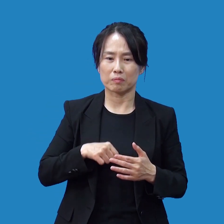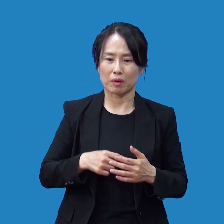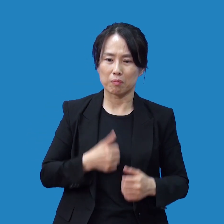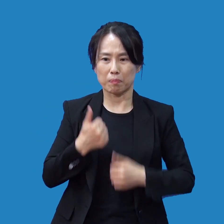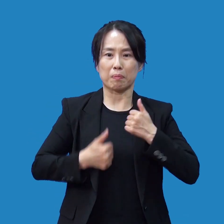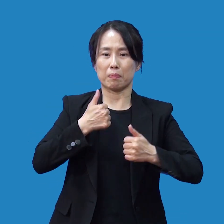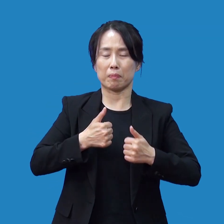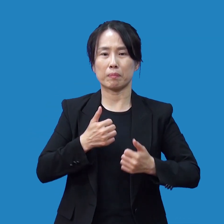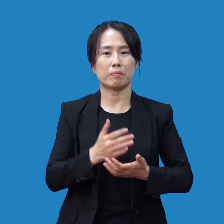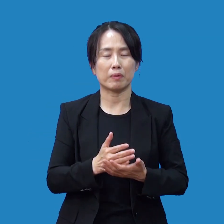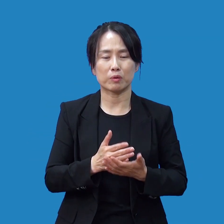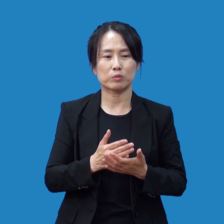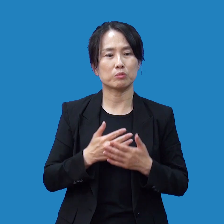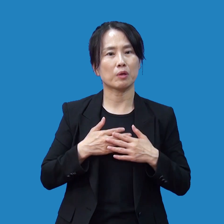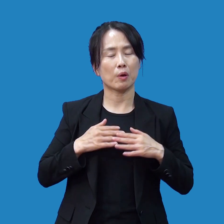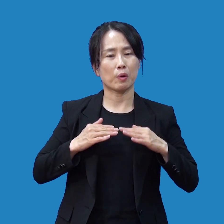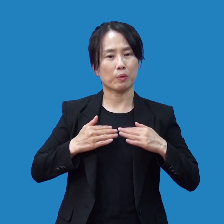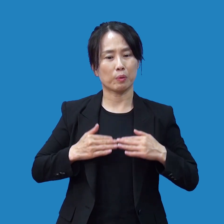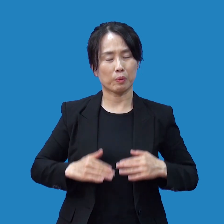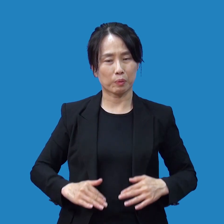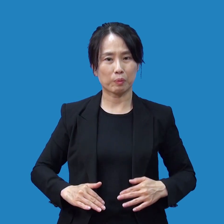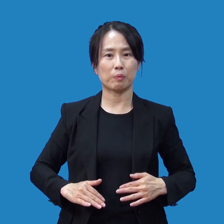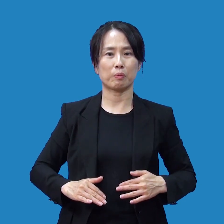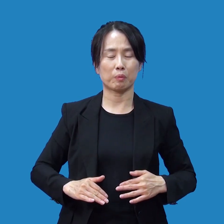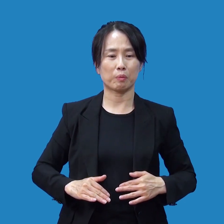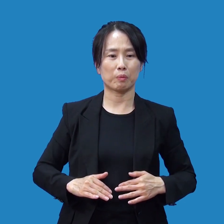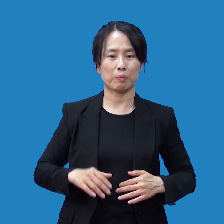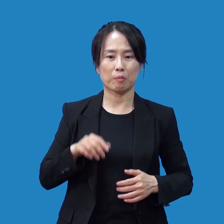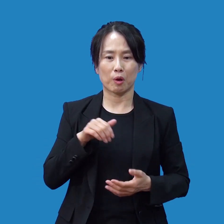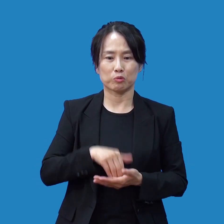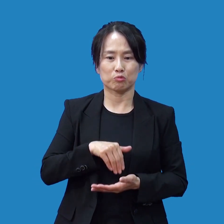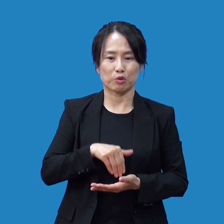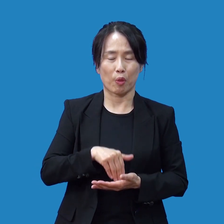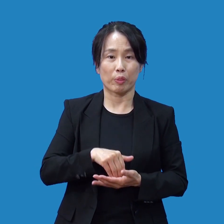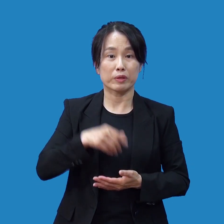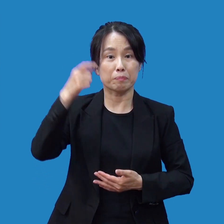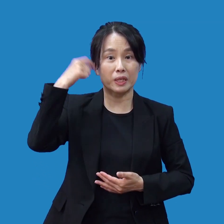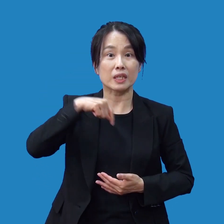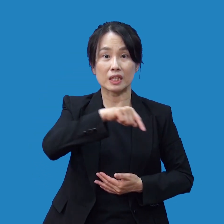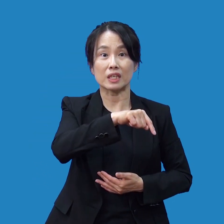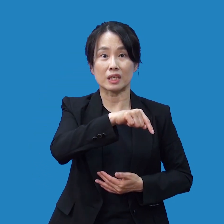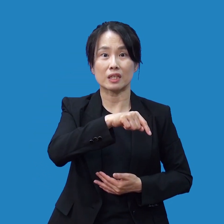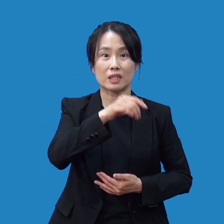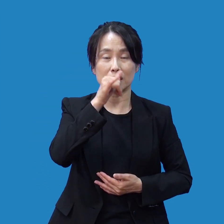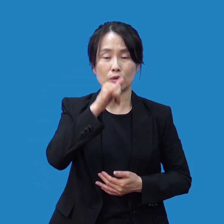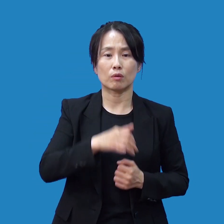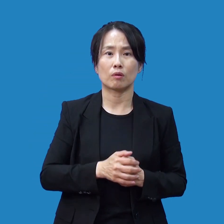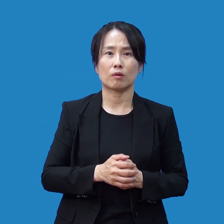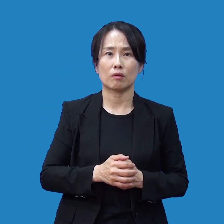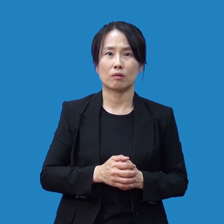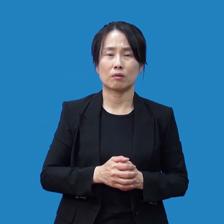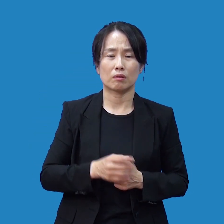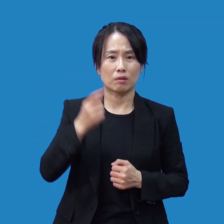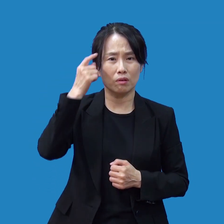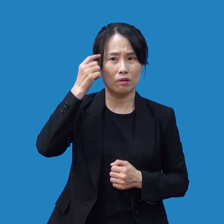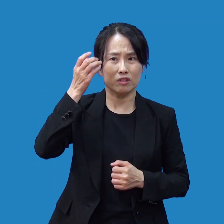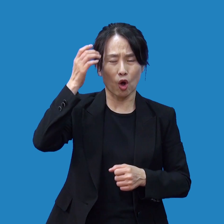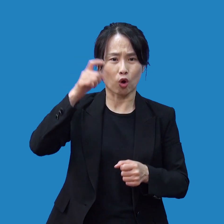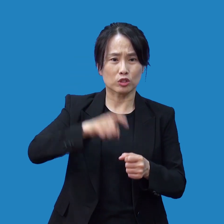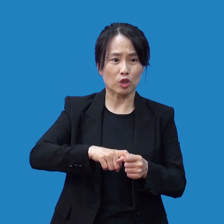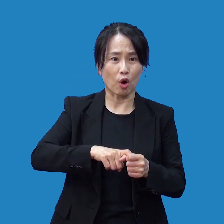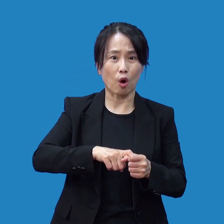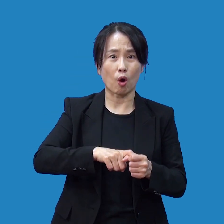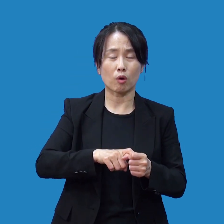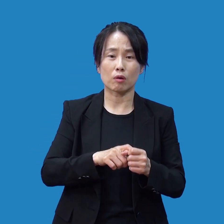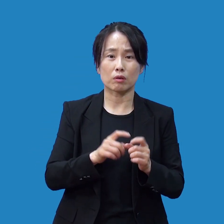것들로 영적이다 이걸 쓰지요. 그래서 이런 의미에서 현대인들은 영적이란 수식어가 붙으면 무조건